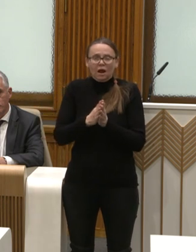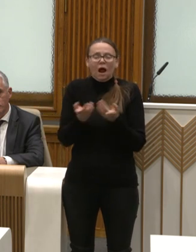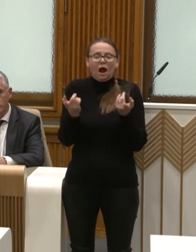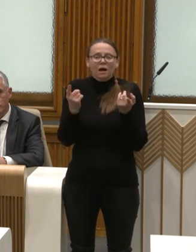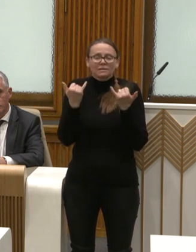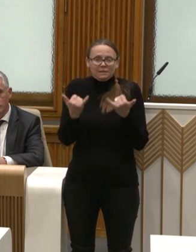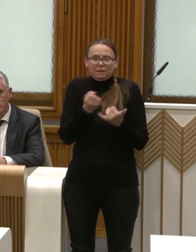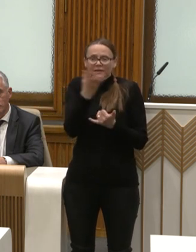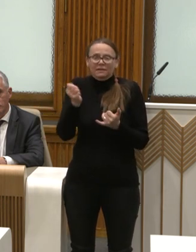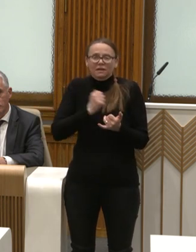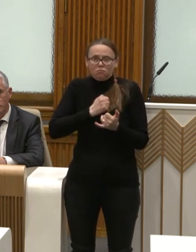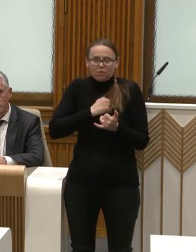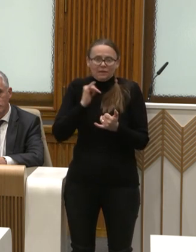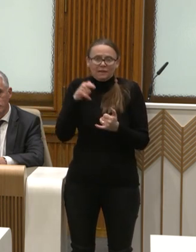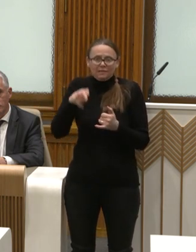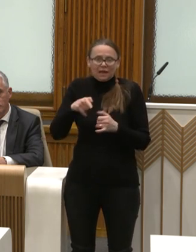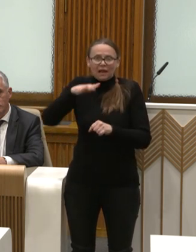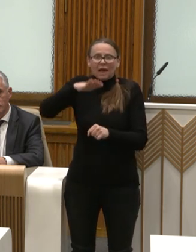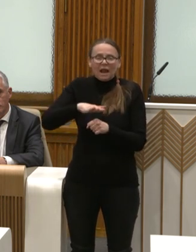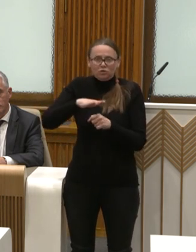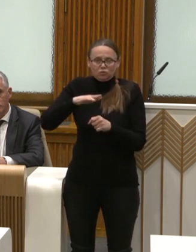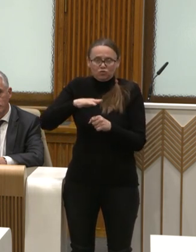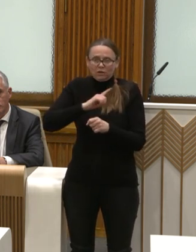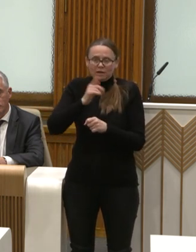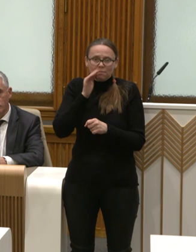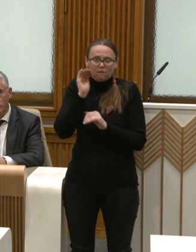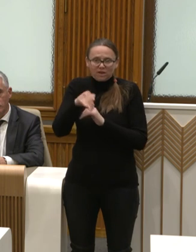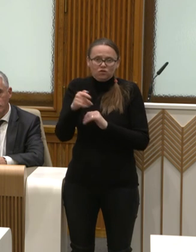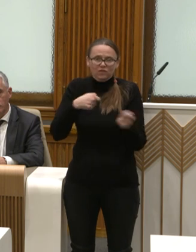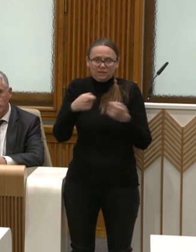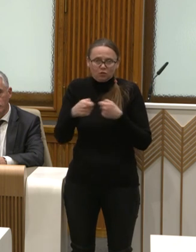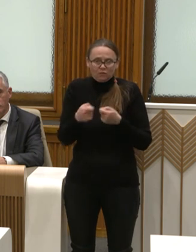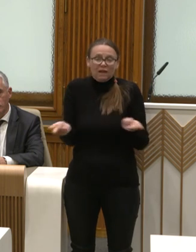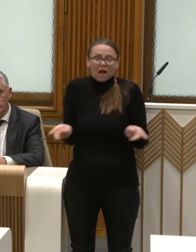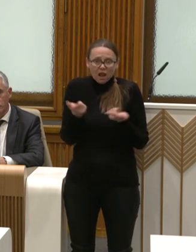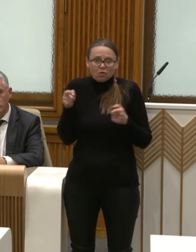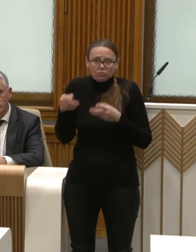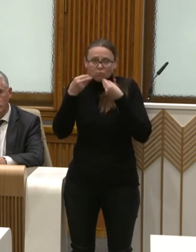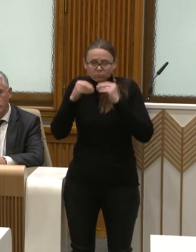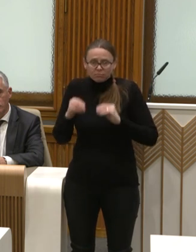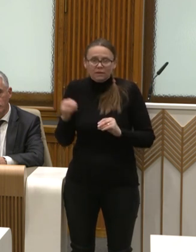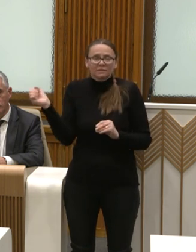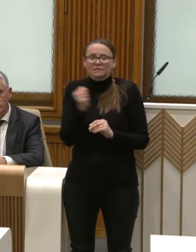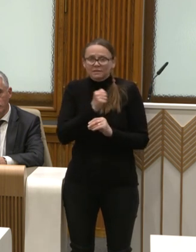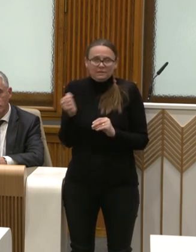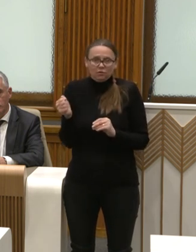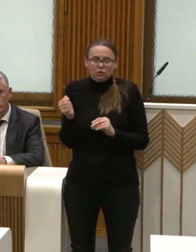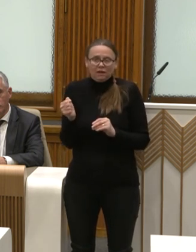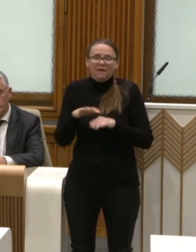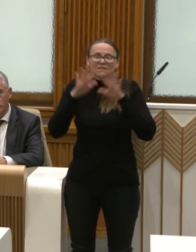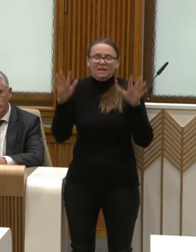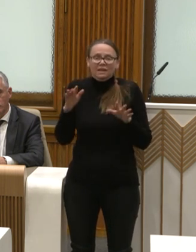se nekateri bojijo, da teh razkužil ne bo več v trgovinah. Če mogoče lahko to razložite, ker naj bi